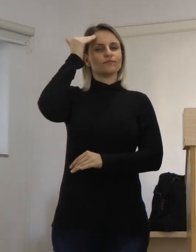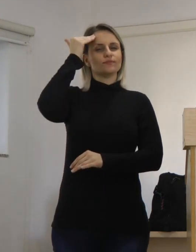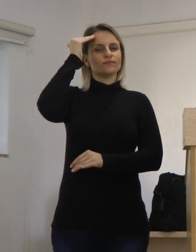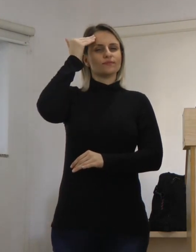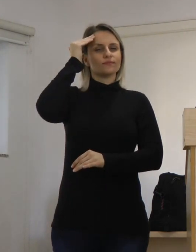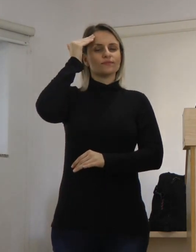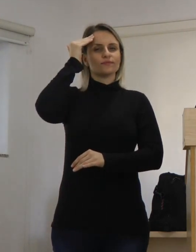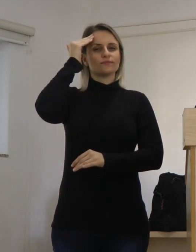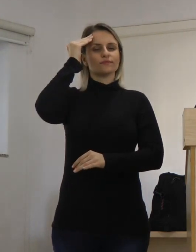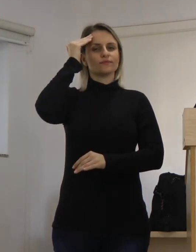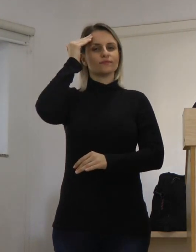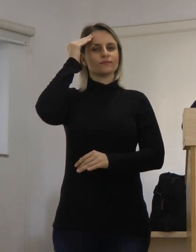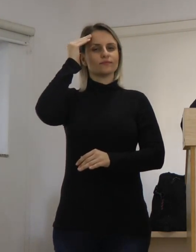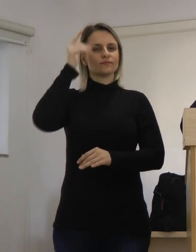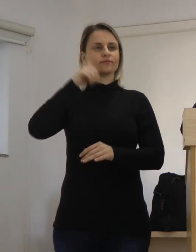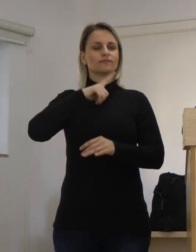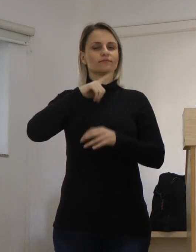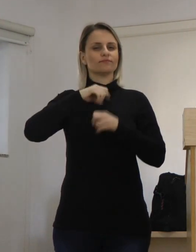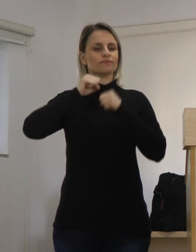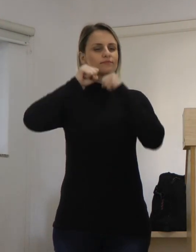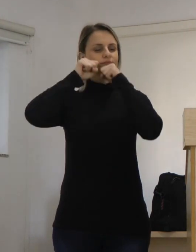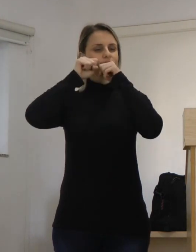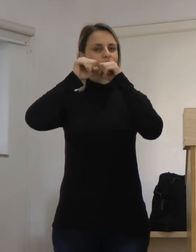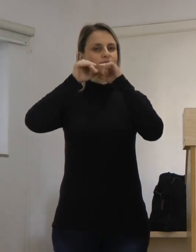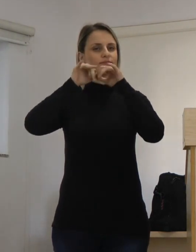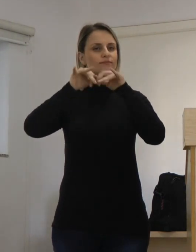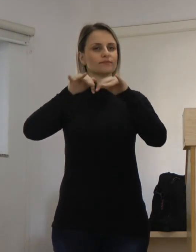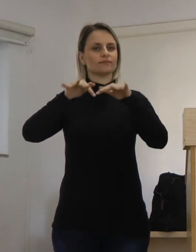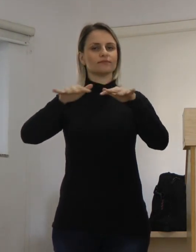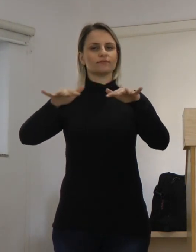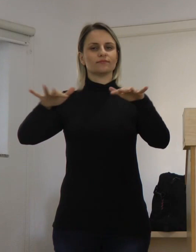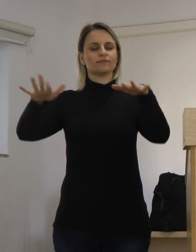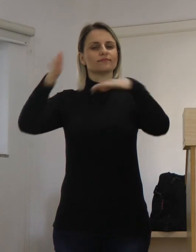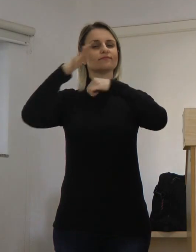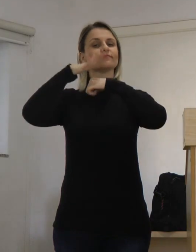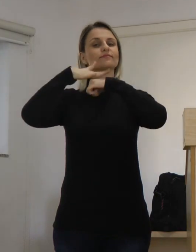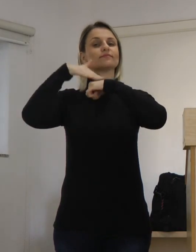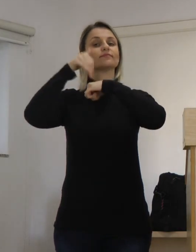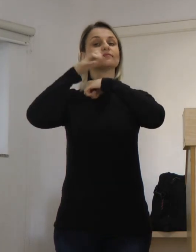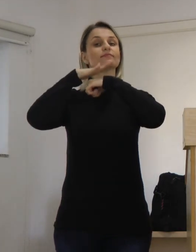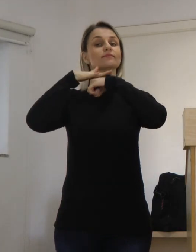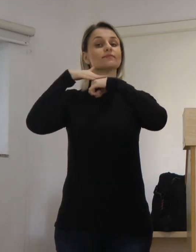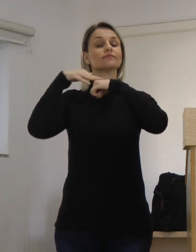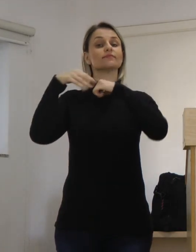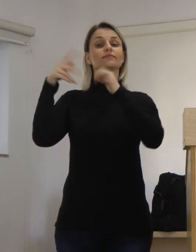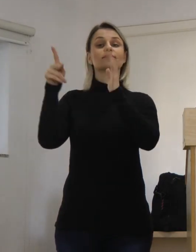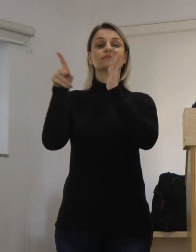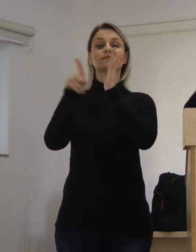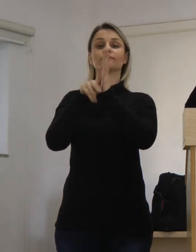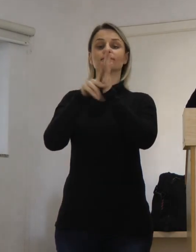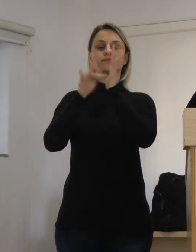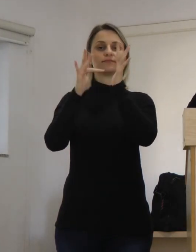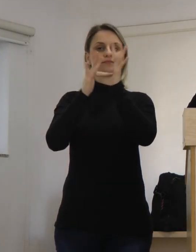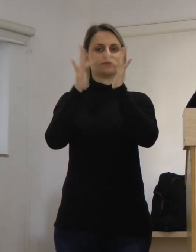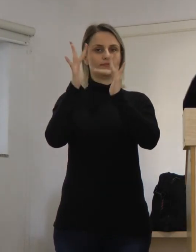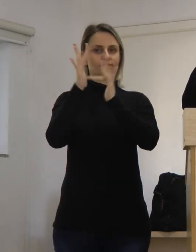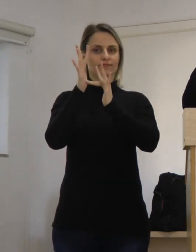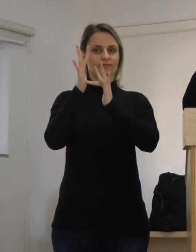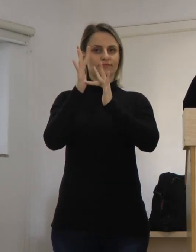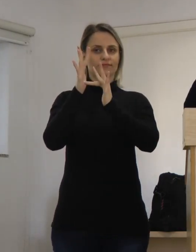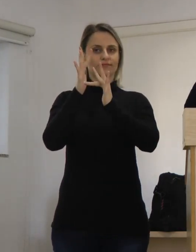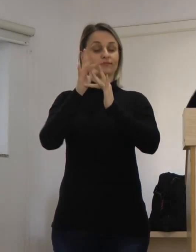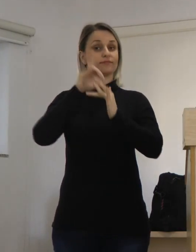compassiva, derramando em toda parte o conforto da água viva. É o templo